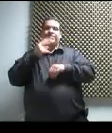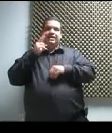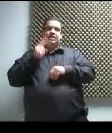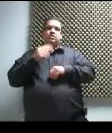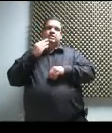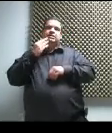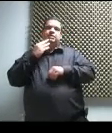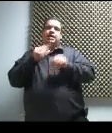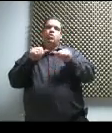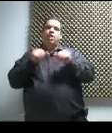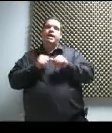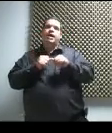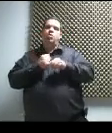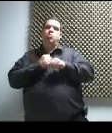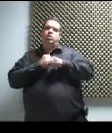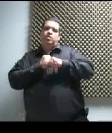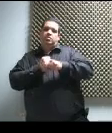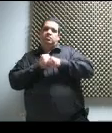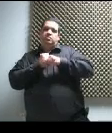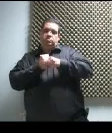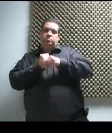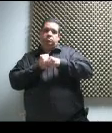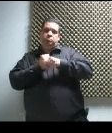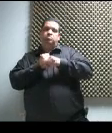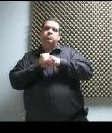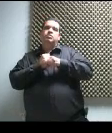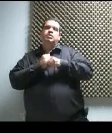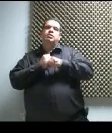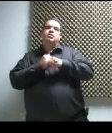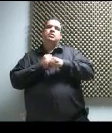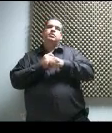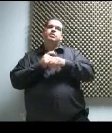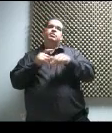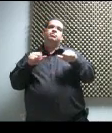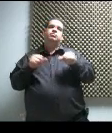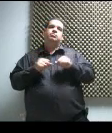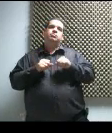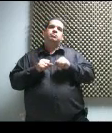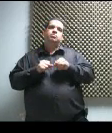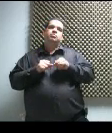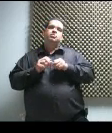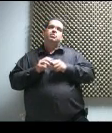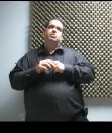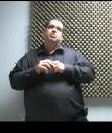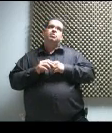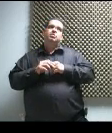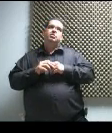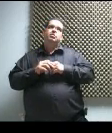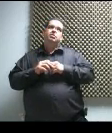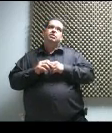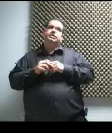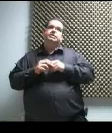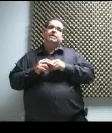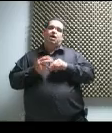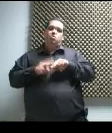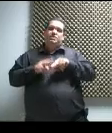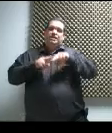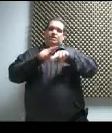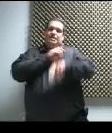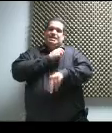conoce como una zona de amortiguamiento, que es la zona que está acumulando la energía